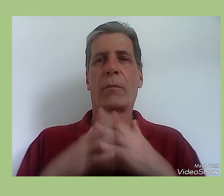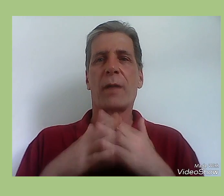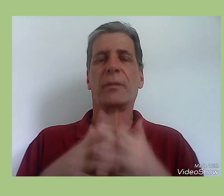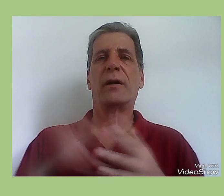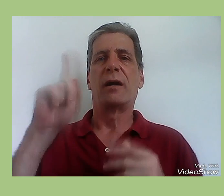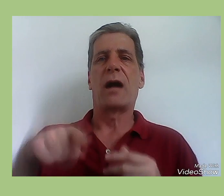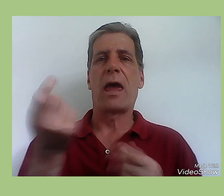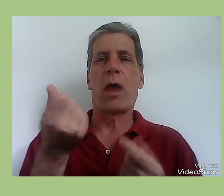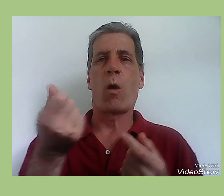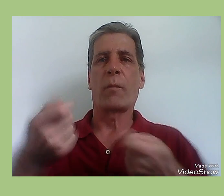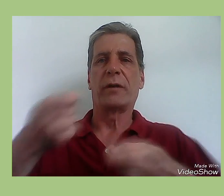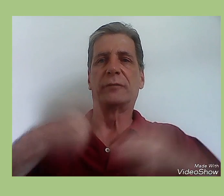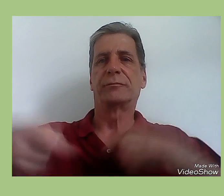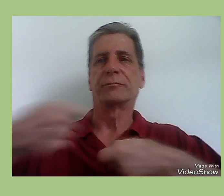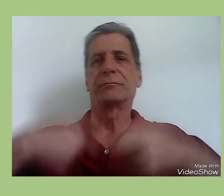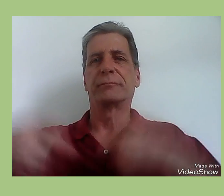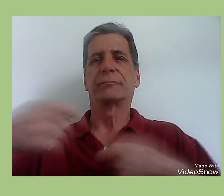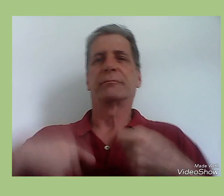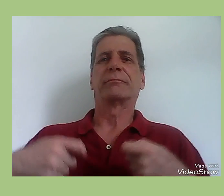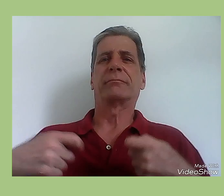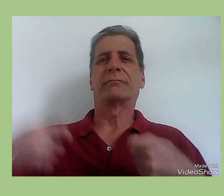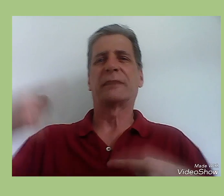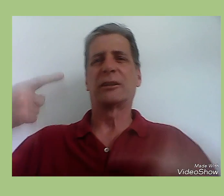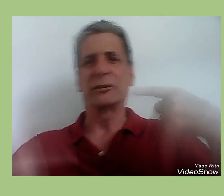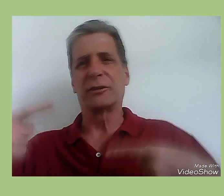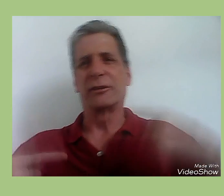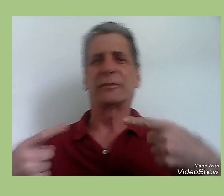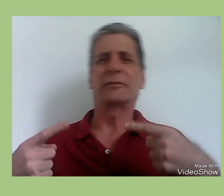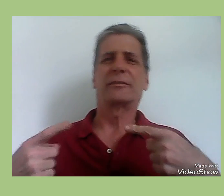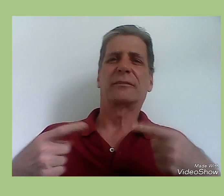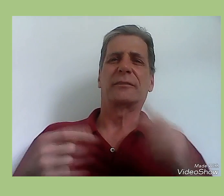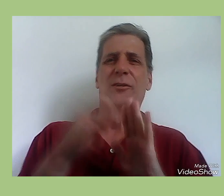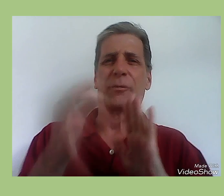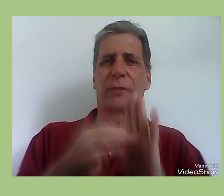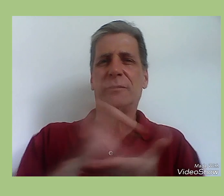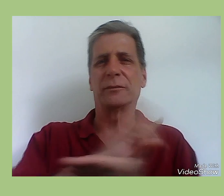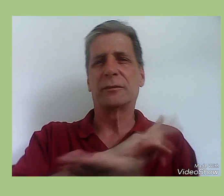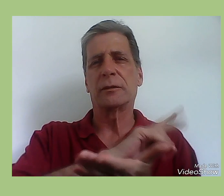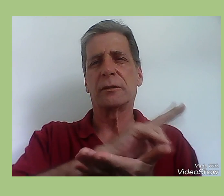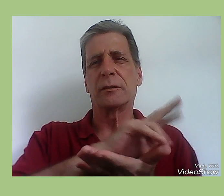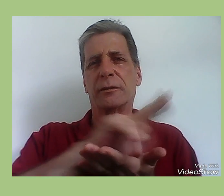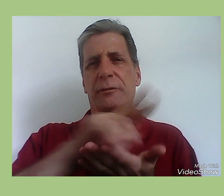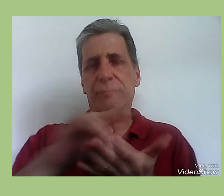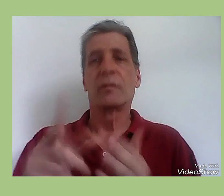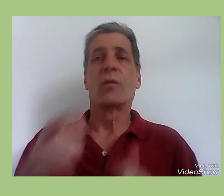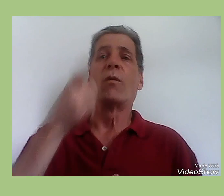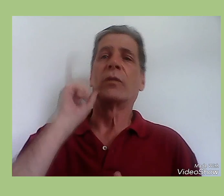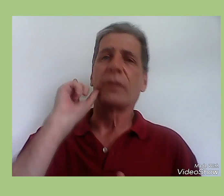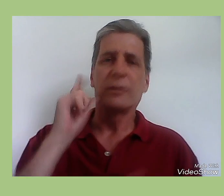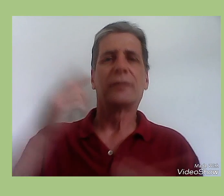defesa, é que devem ser os atores legítimos perante o segurança. E até, não só falando dessa questão judicial, mas alguns